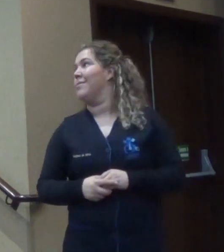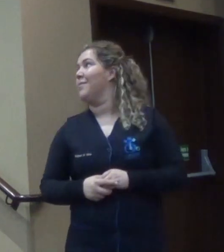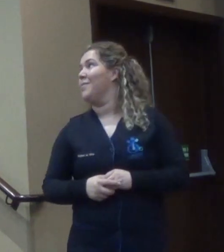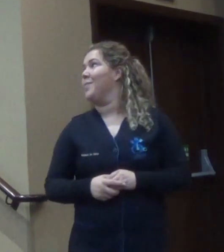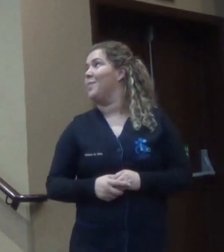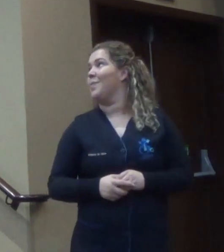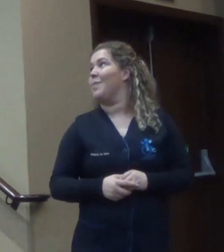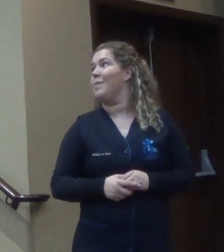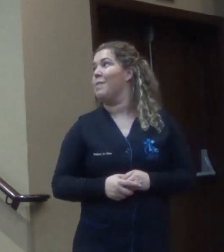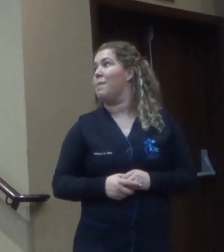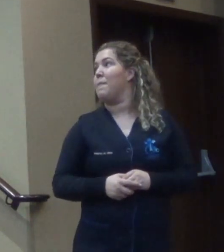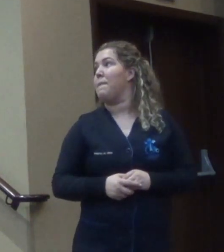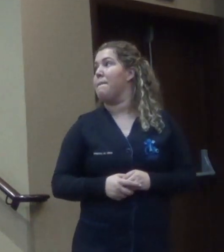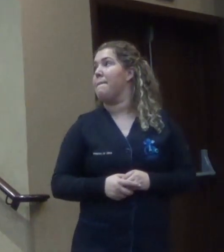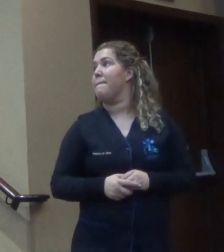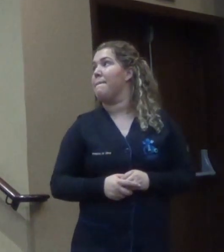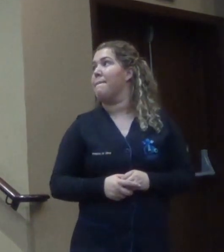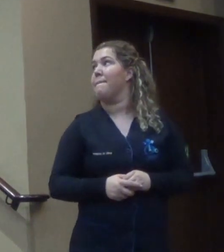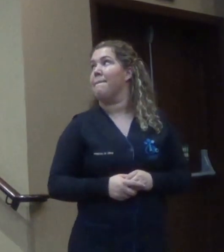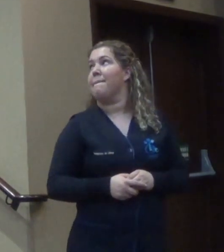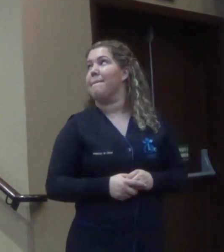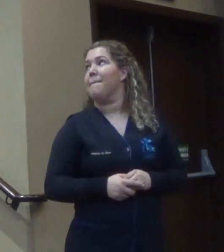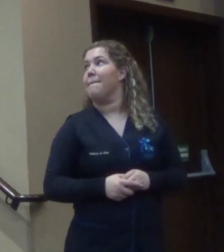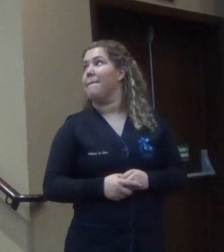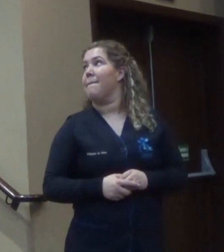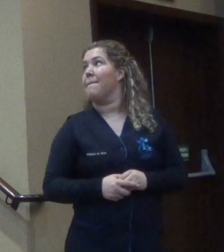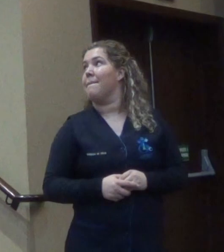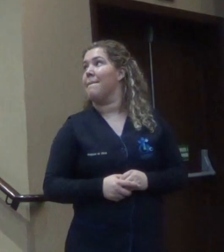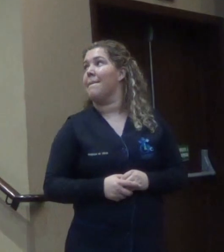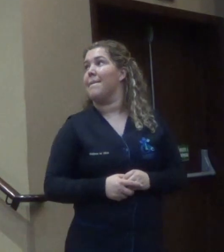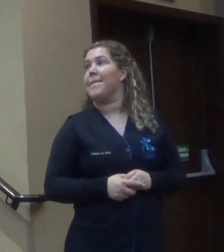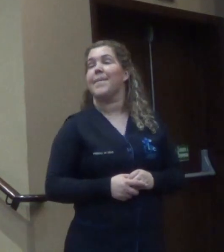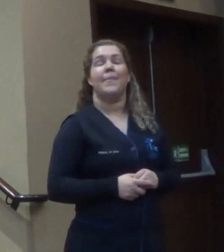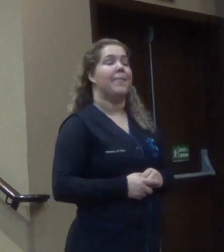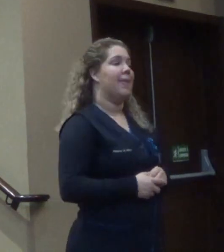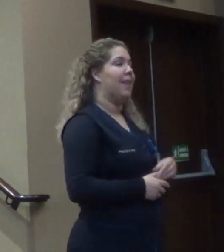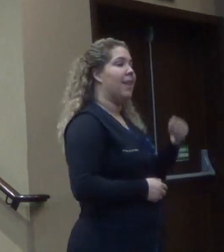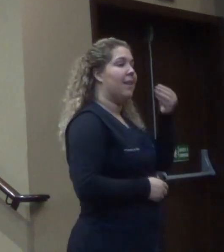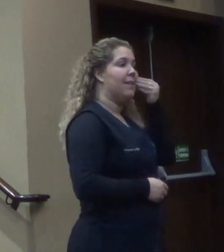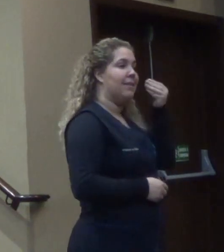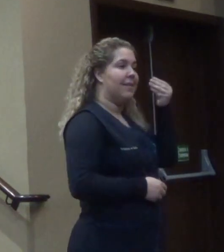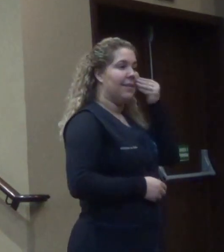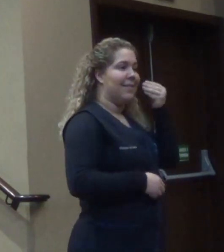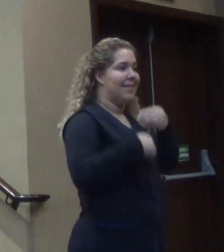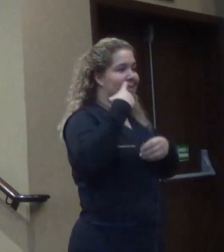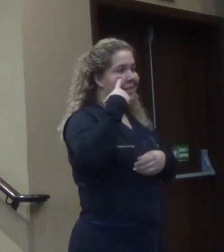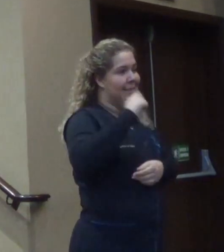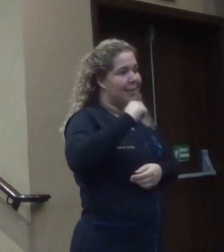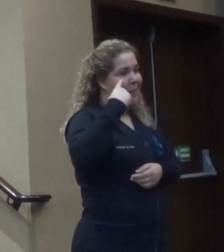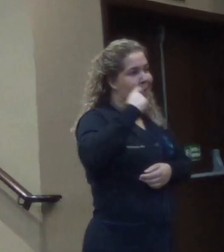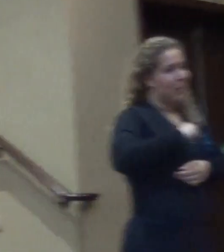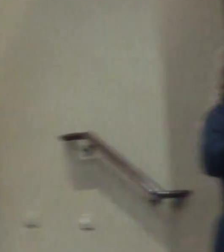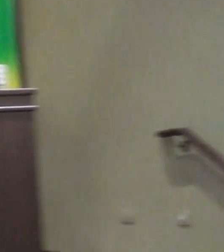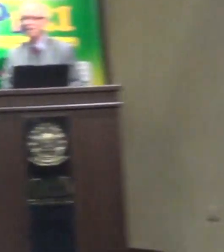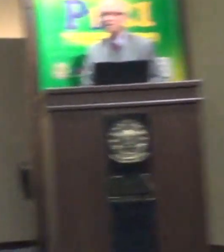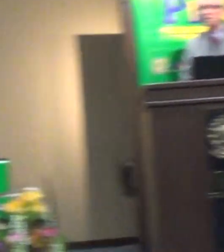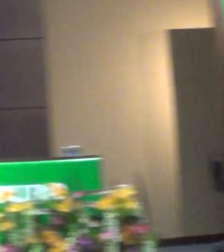Até aí tudo bem, tem muita gente tentando descobrir como é que a gente incumprida